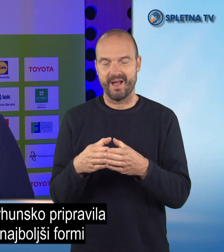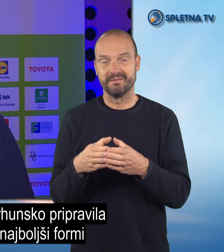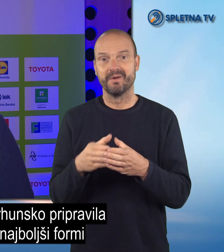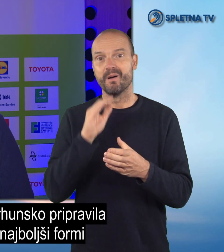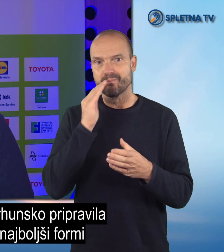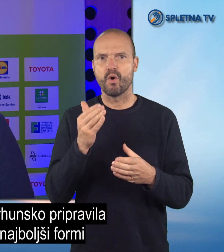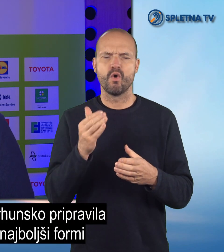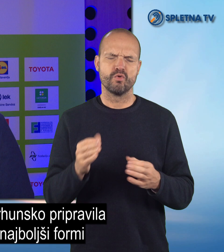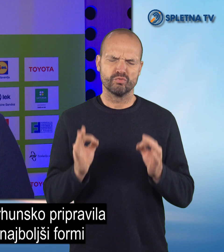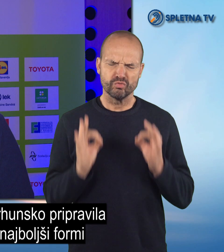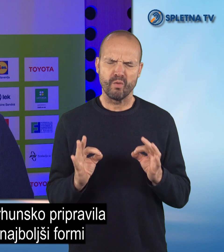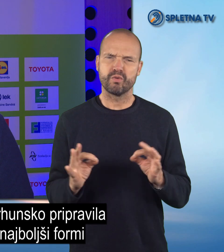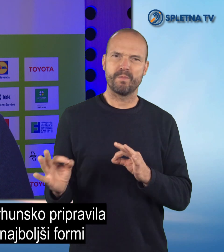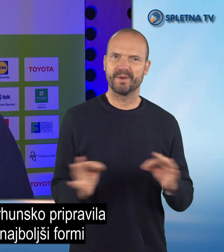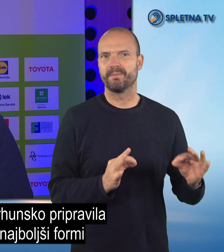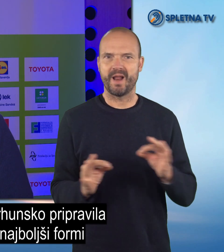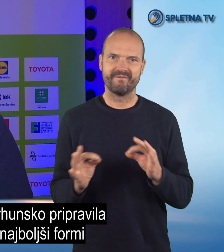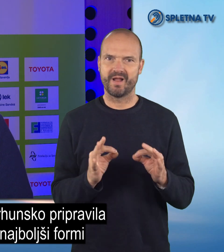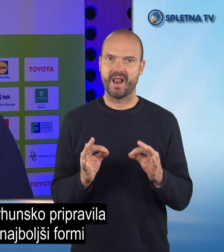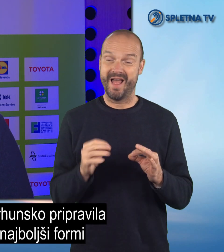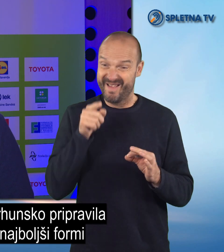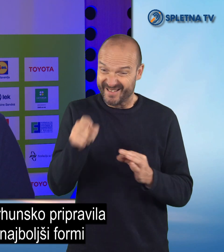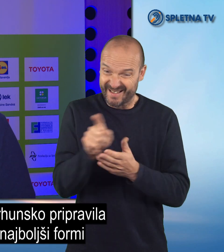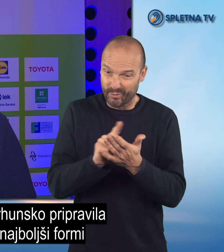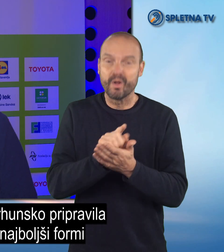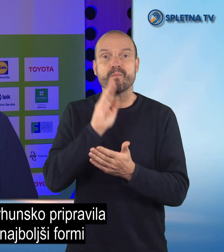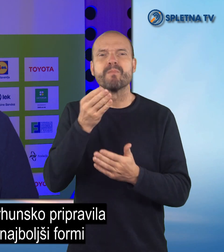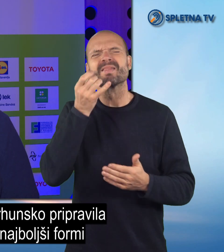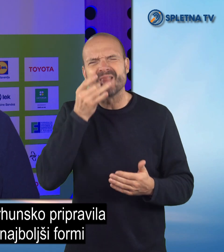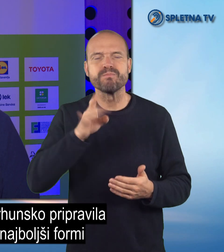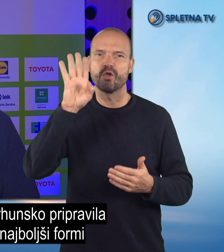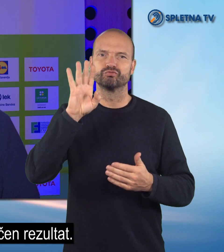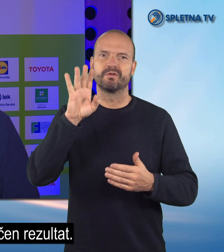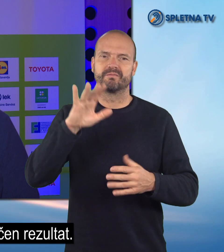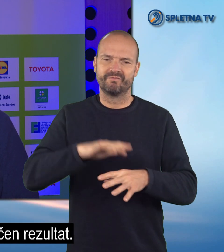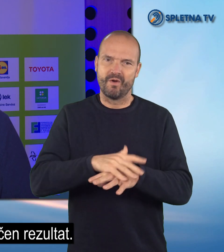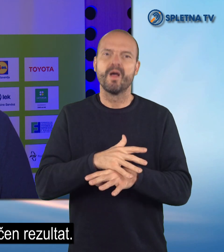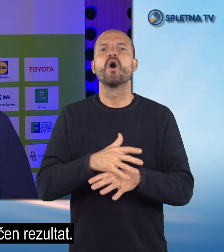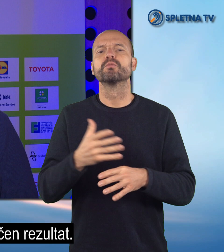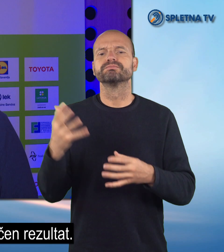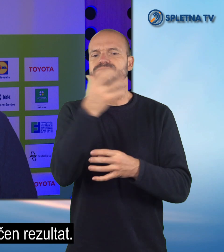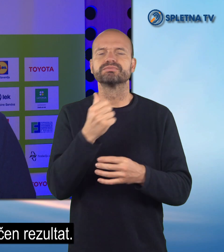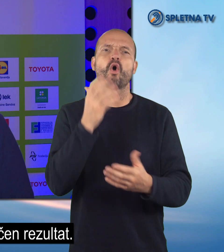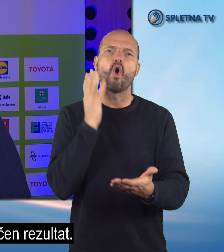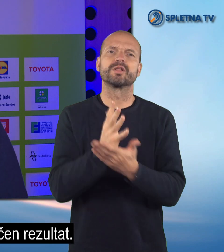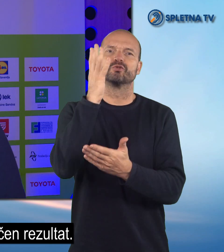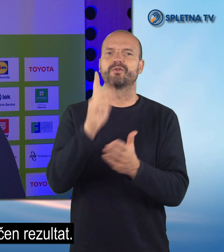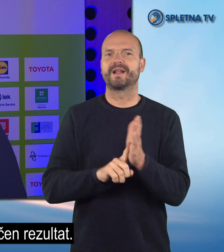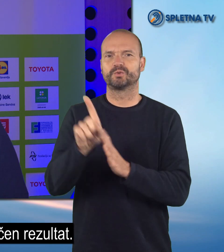ekipa lahko se vrhunsko pripravila in da bomo v danem trenutku v najboljši formi dosegli odličen rezultat.